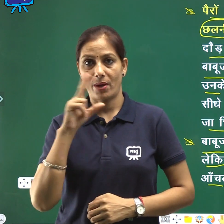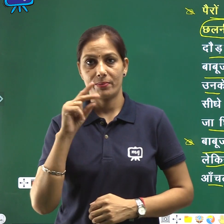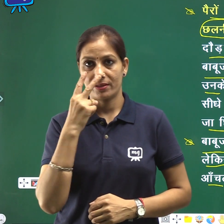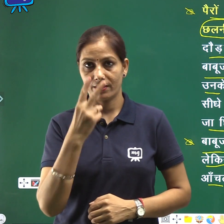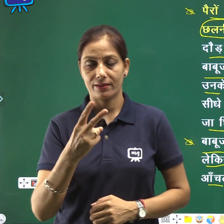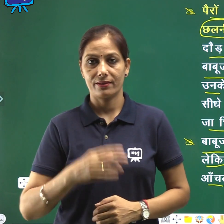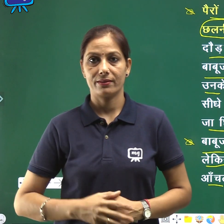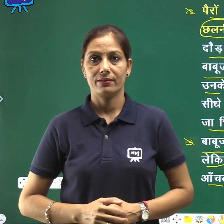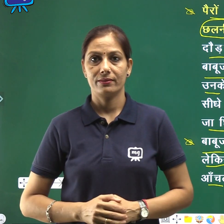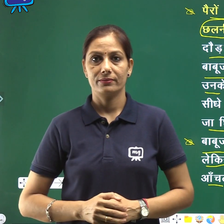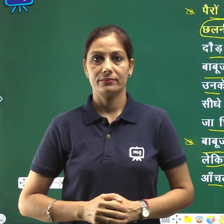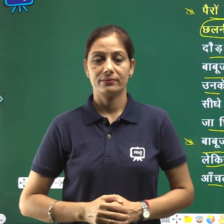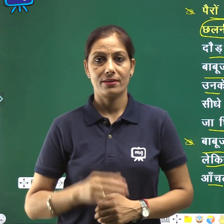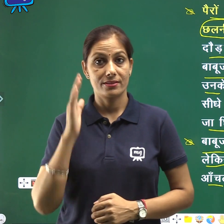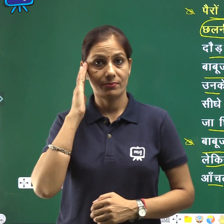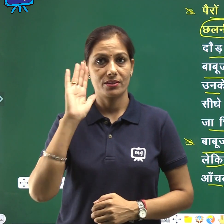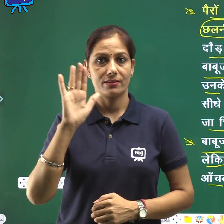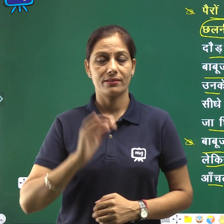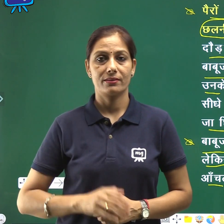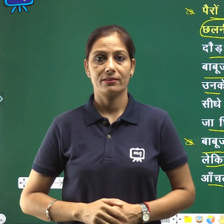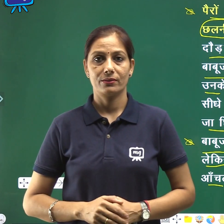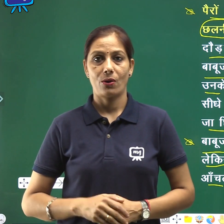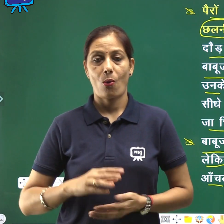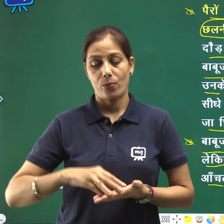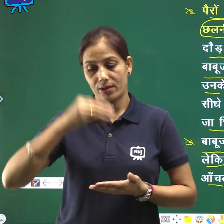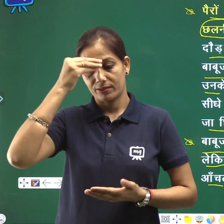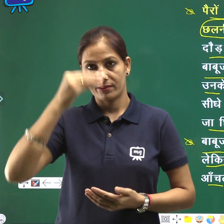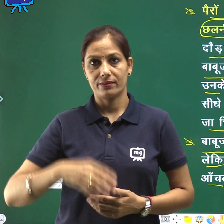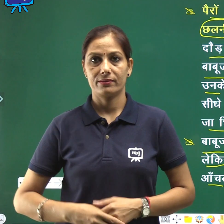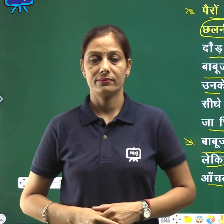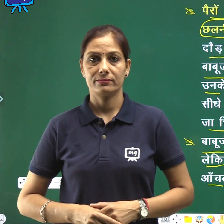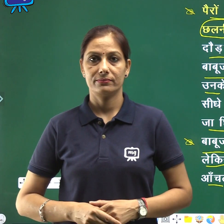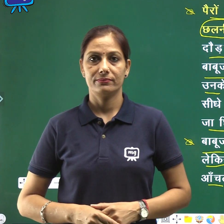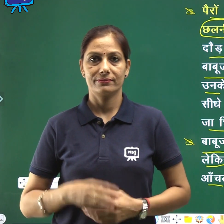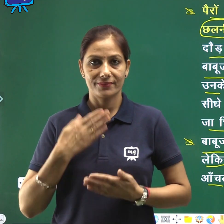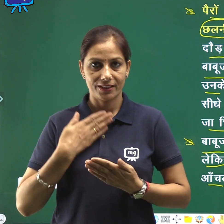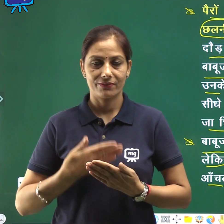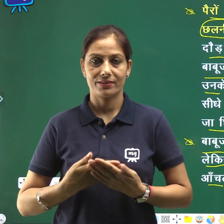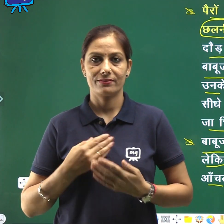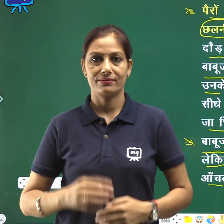बार देखें, समझें और याद करें। धन्यवाद।